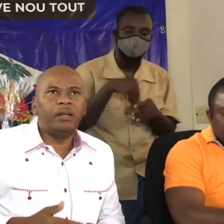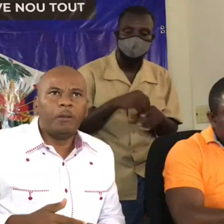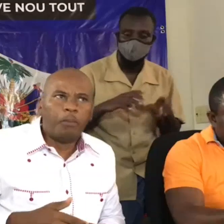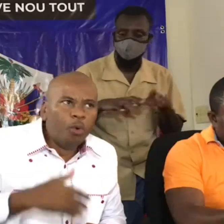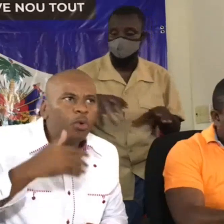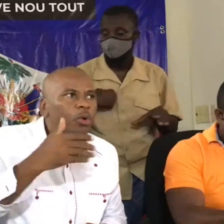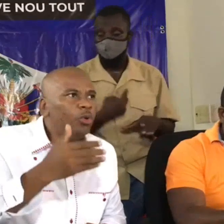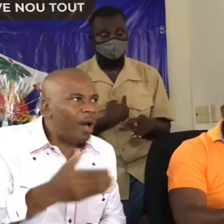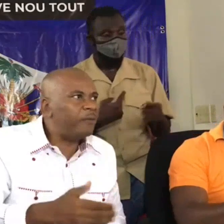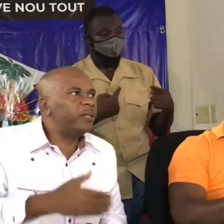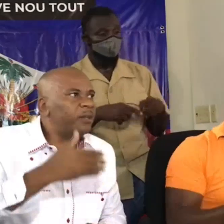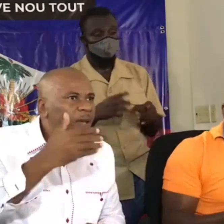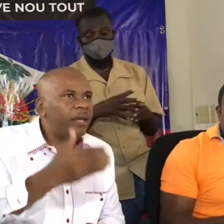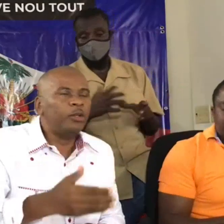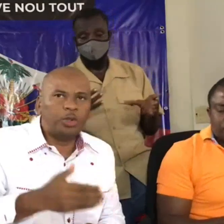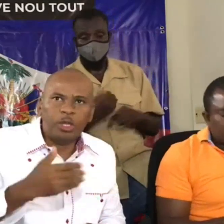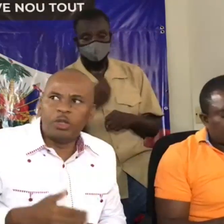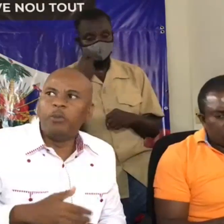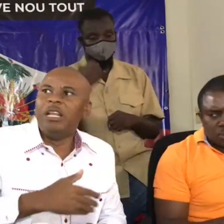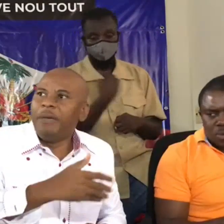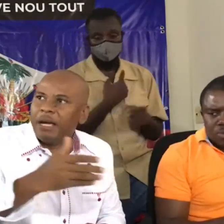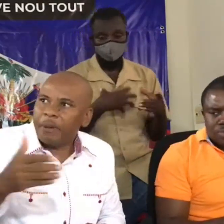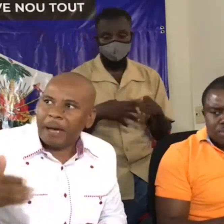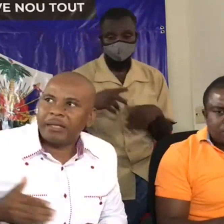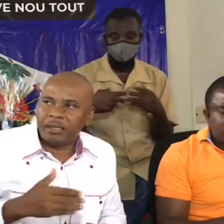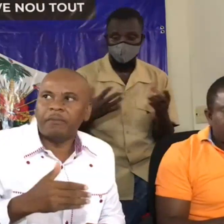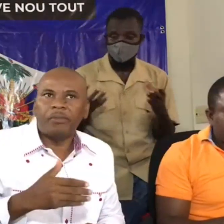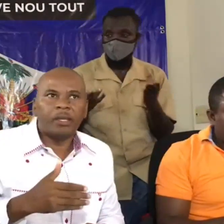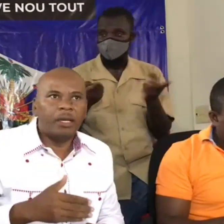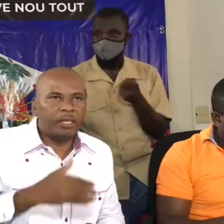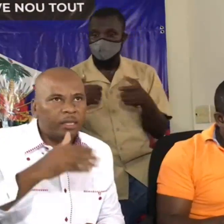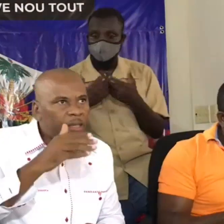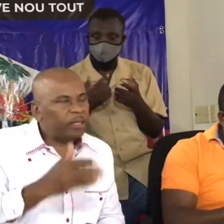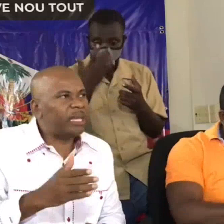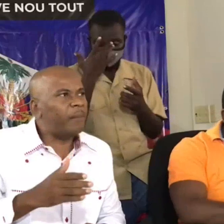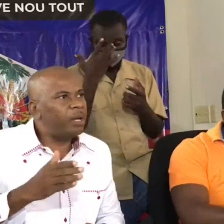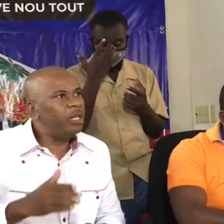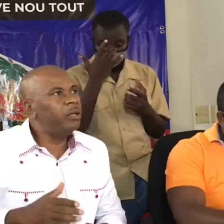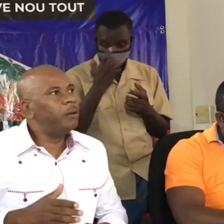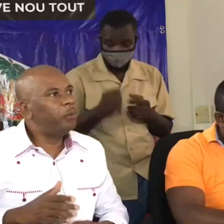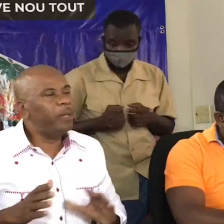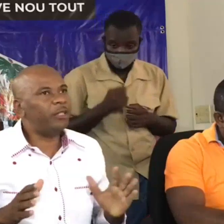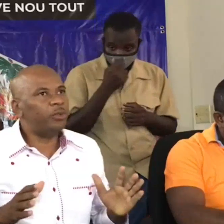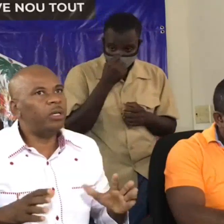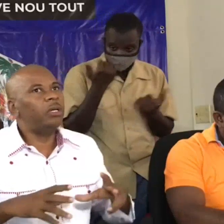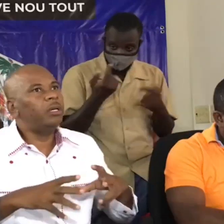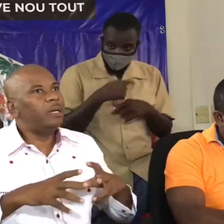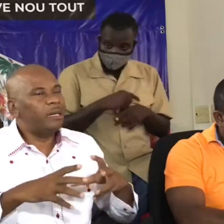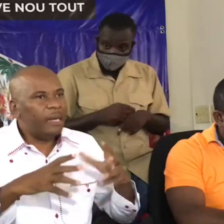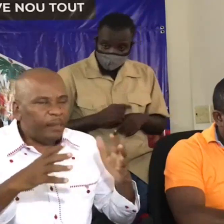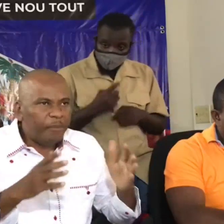haïtien pour nous avancer vers une solution pour libérer le peuple haïtien. Et c'est dans ce sens que nous demandons à la population